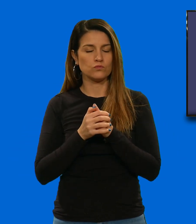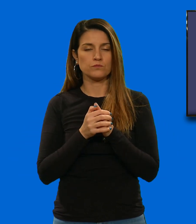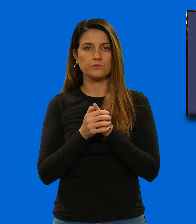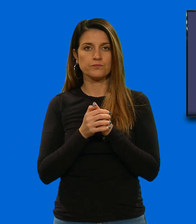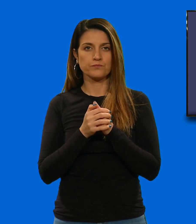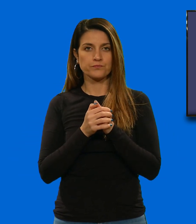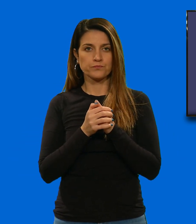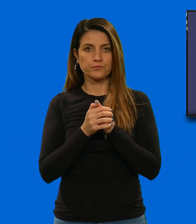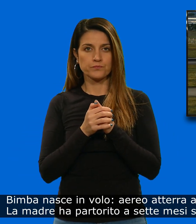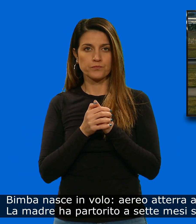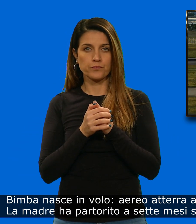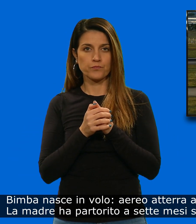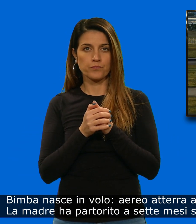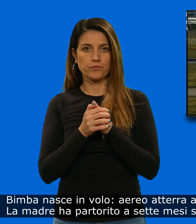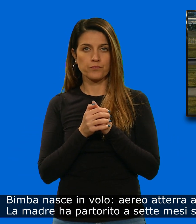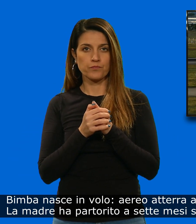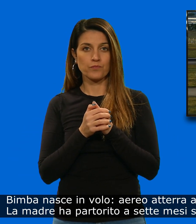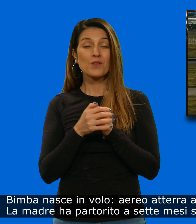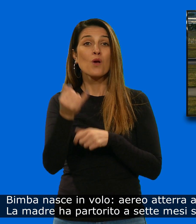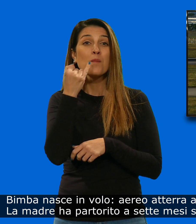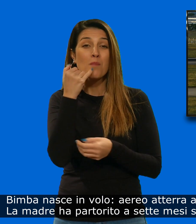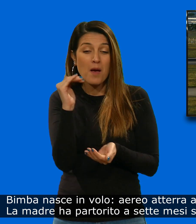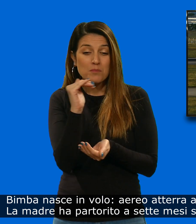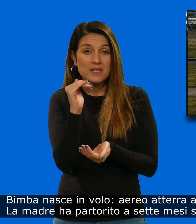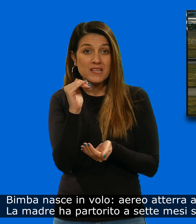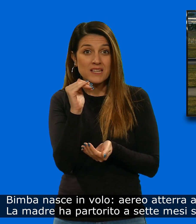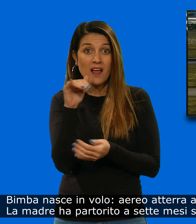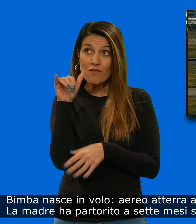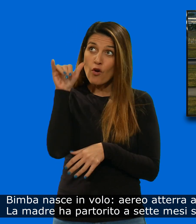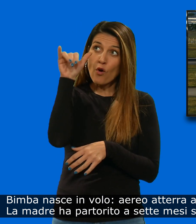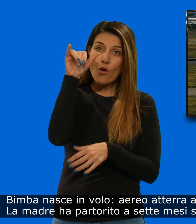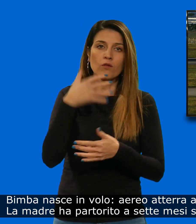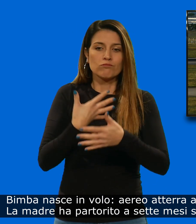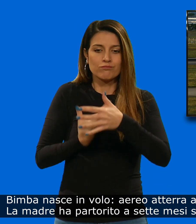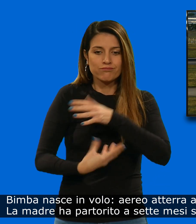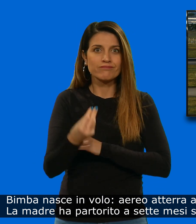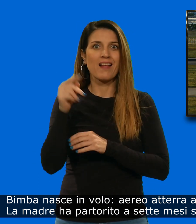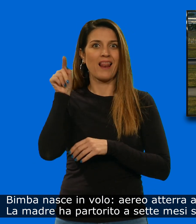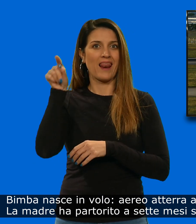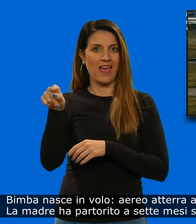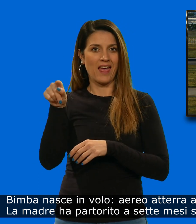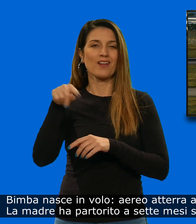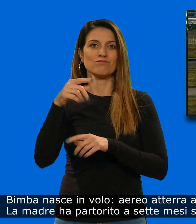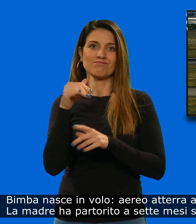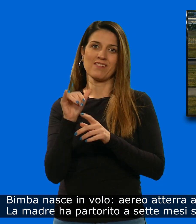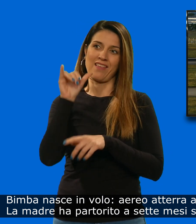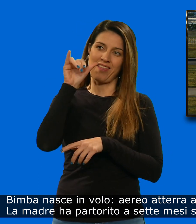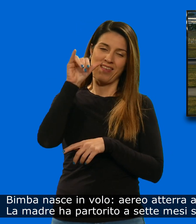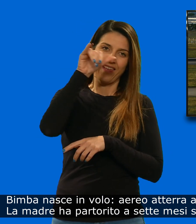filoni bimba nasce in volo aereo a terra all'aeroporto del Salento la madre ha